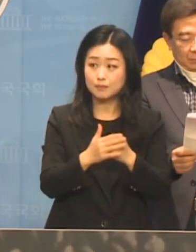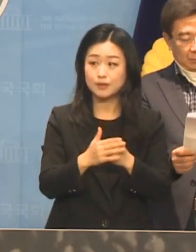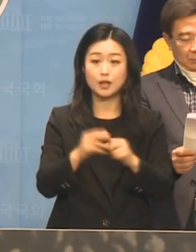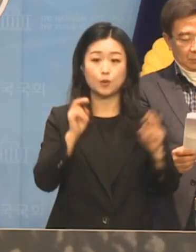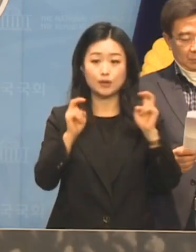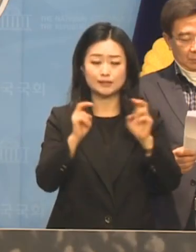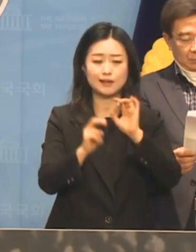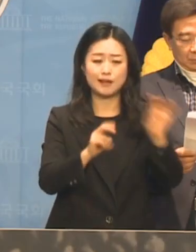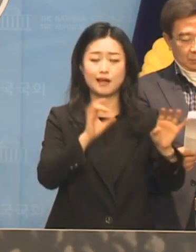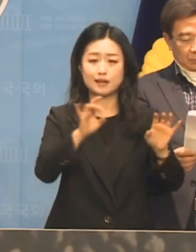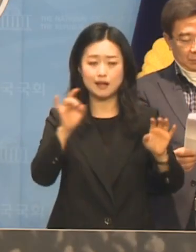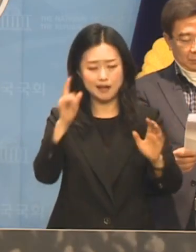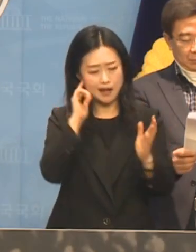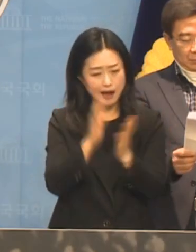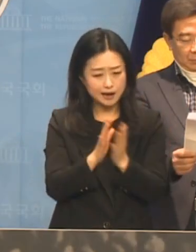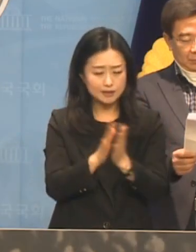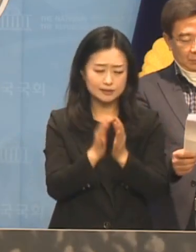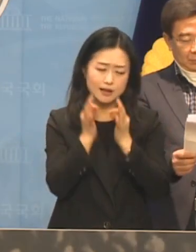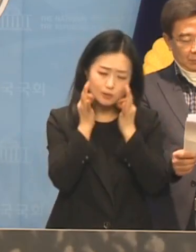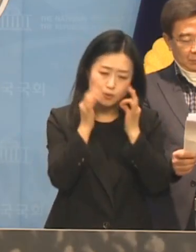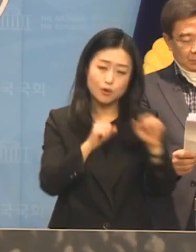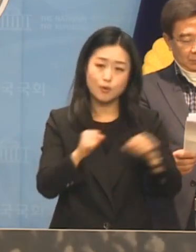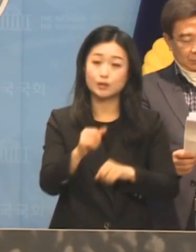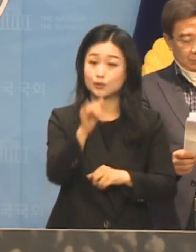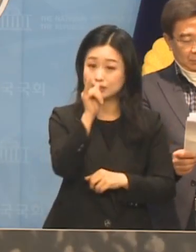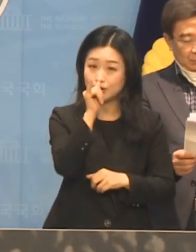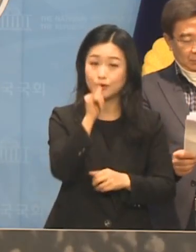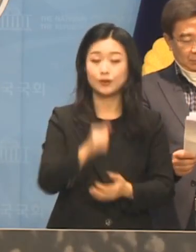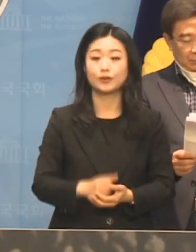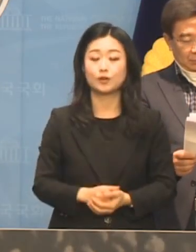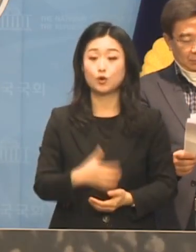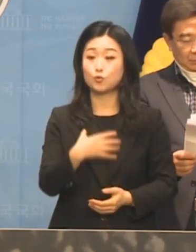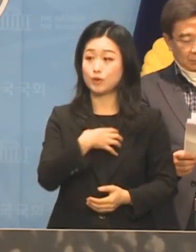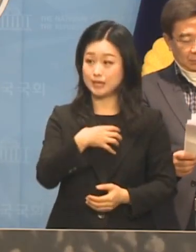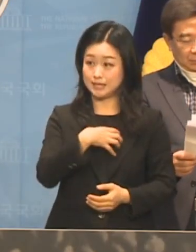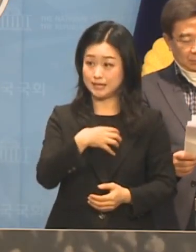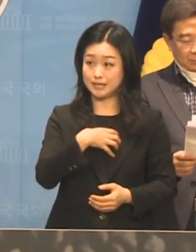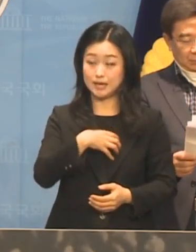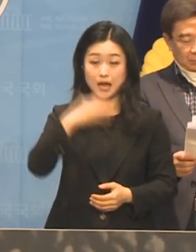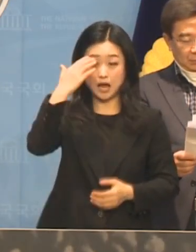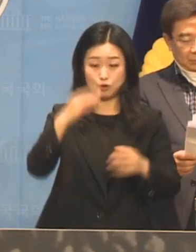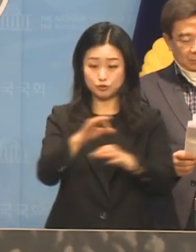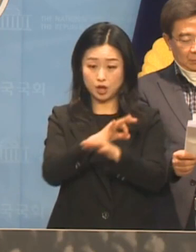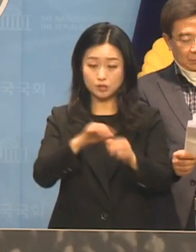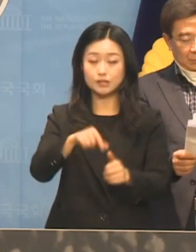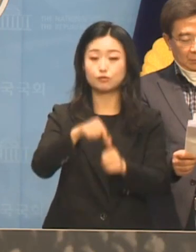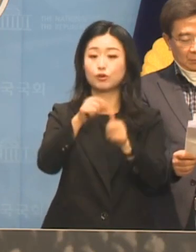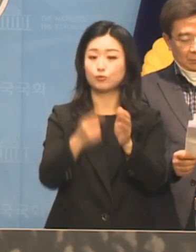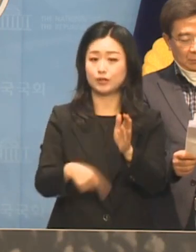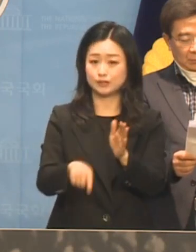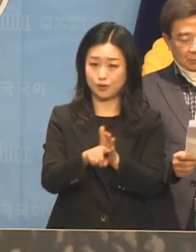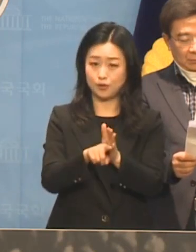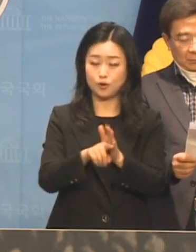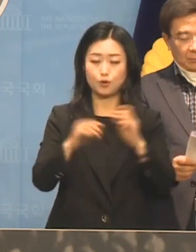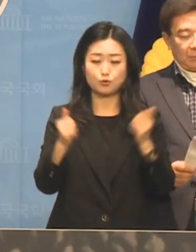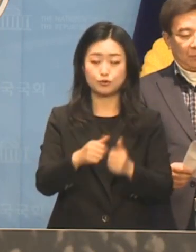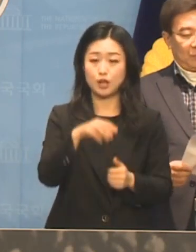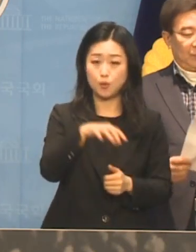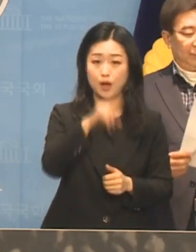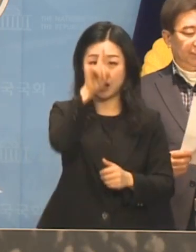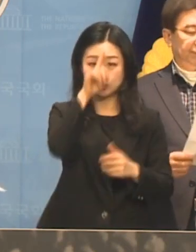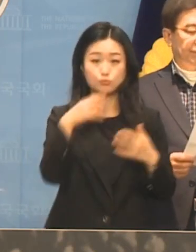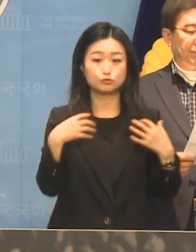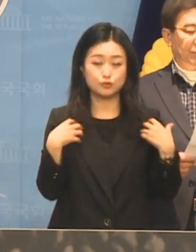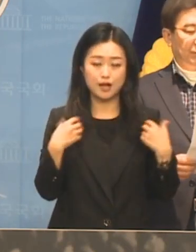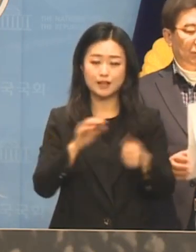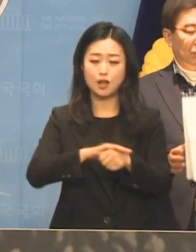도생의 노력을 기울이고 있는 실정입니다. 위기에 한국 경제를 구하기 위해서는 국회와